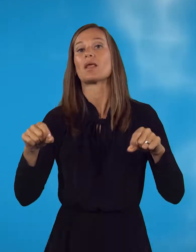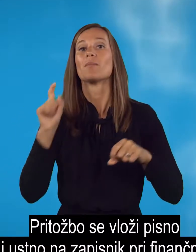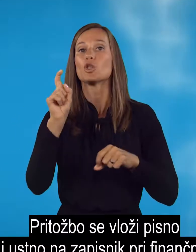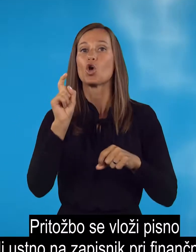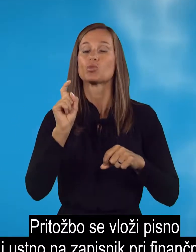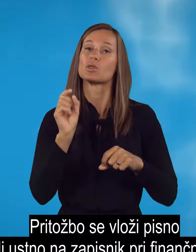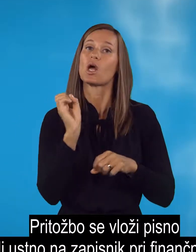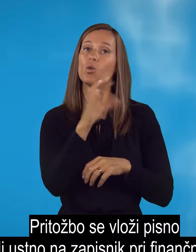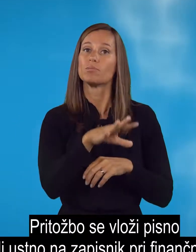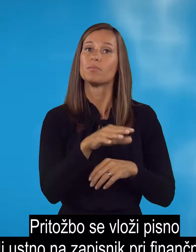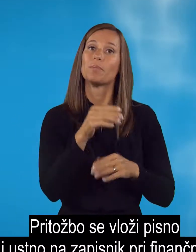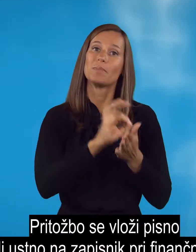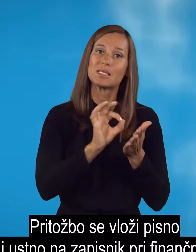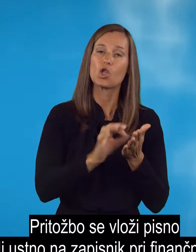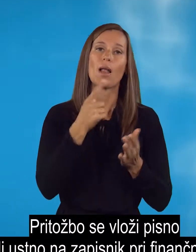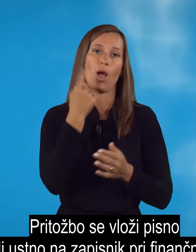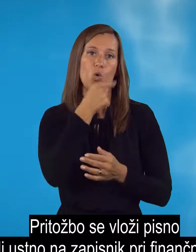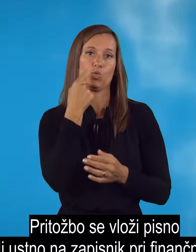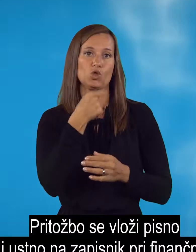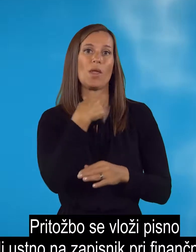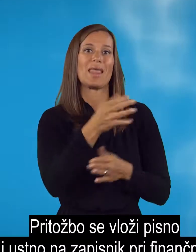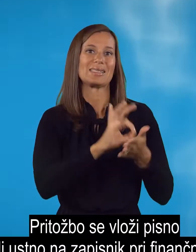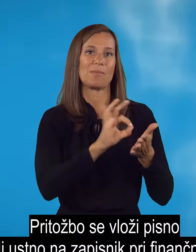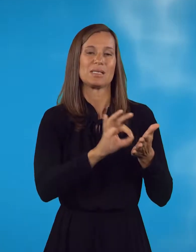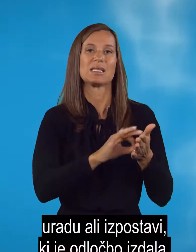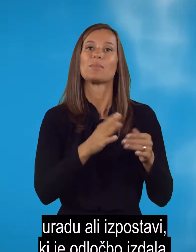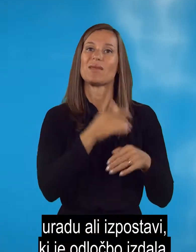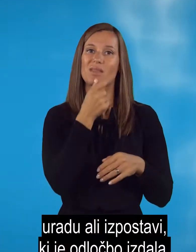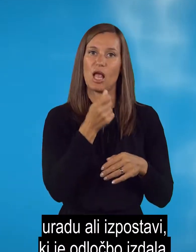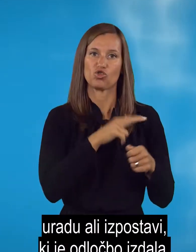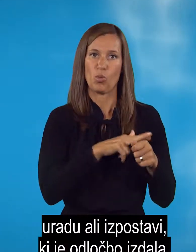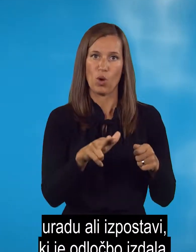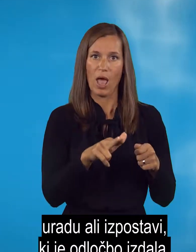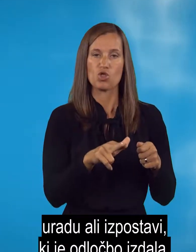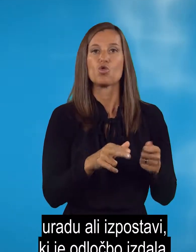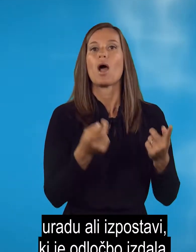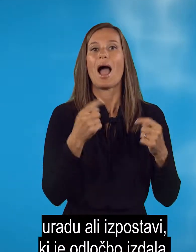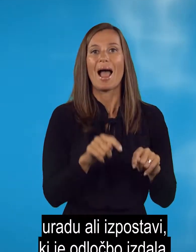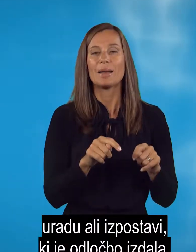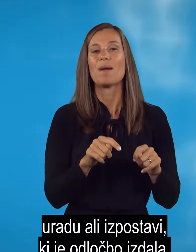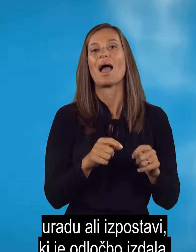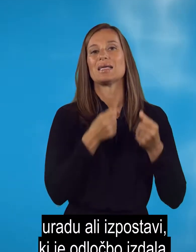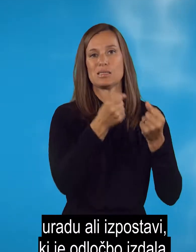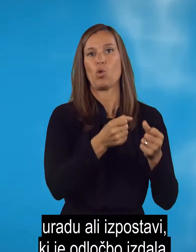Pritožbo se vloži pisno ali ustno na zapisnik pri finančnem uradu ali izpostavi, ki je odločbo